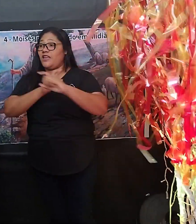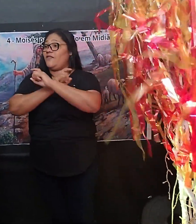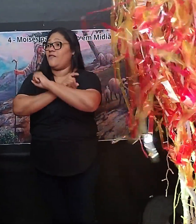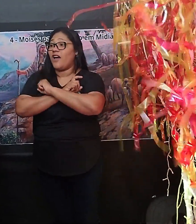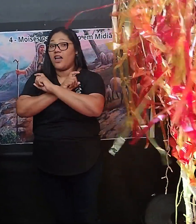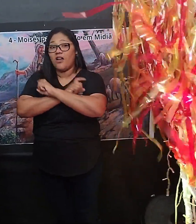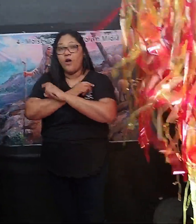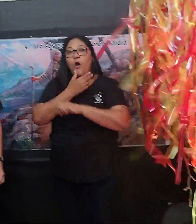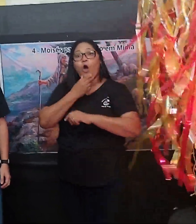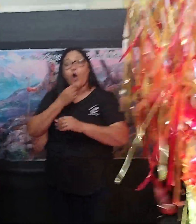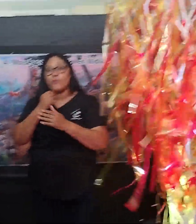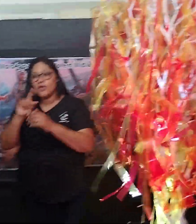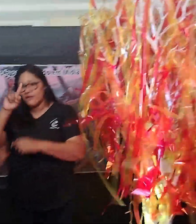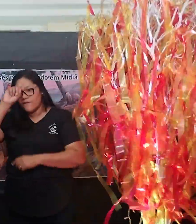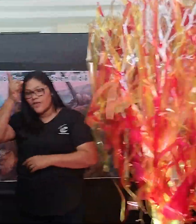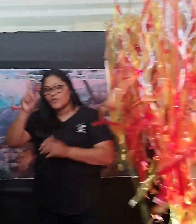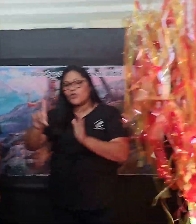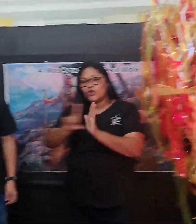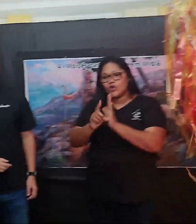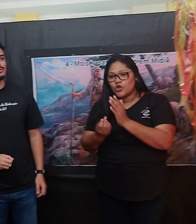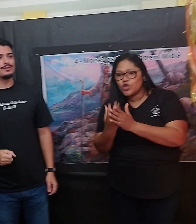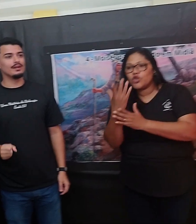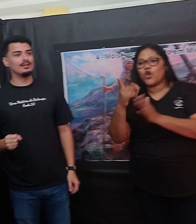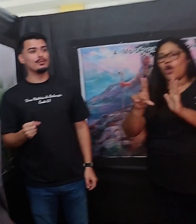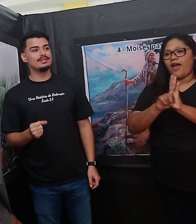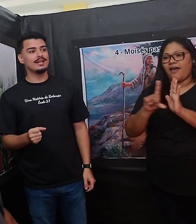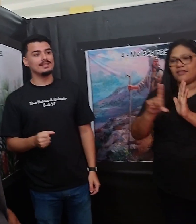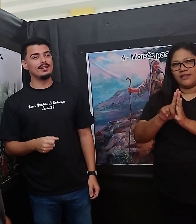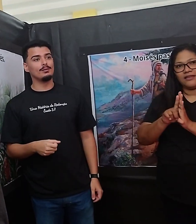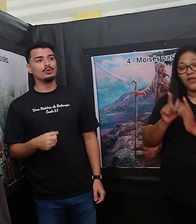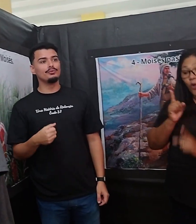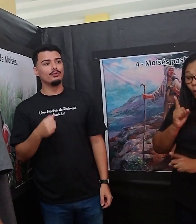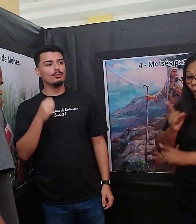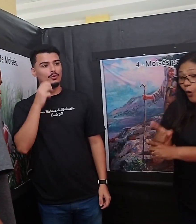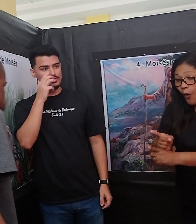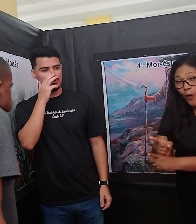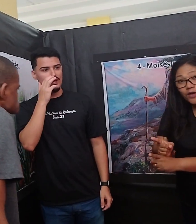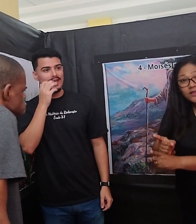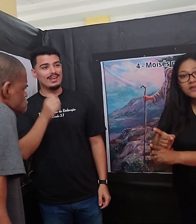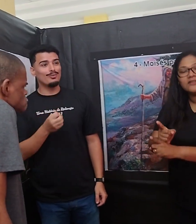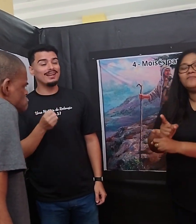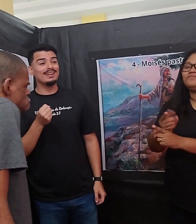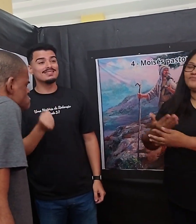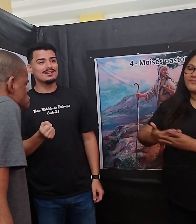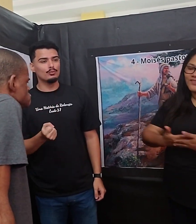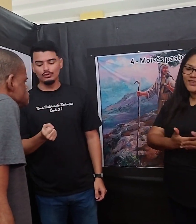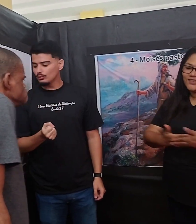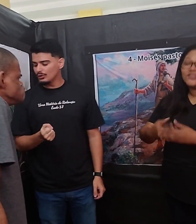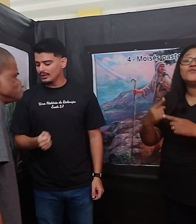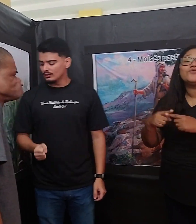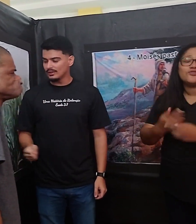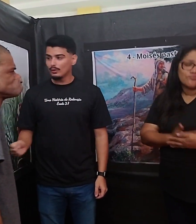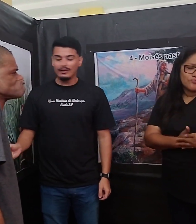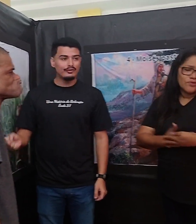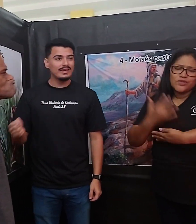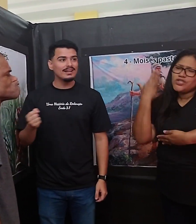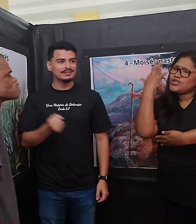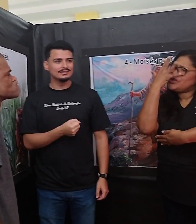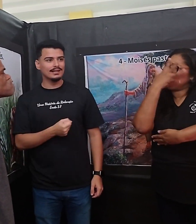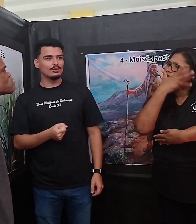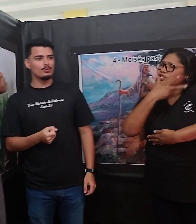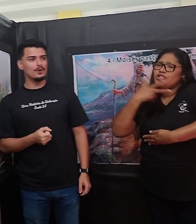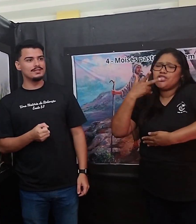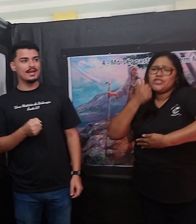cara que criou a lei, que encontra Moisés. E a palavra de Deus vai falar que Moisés ele era muito formoso, era uma criança muito bonita. Então ela